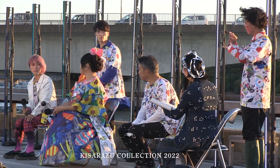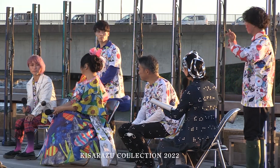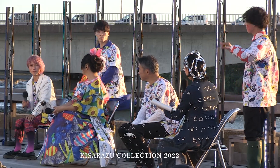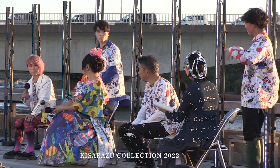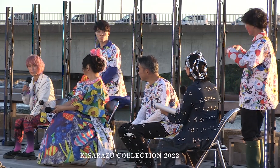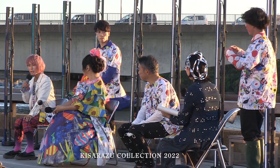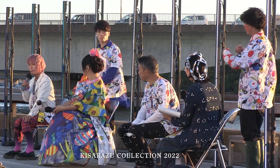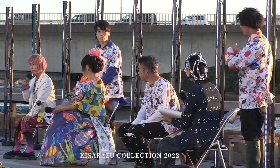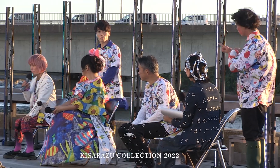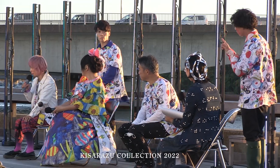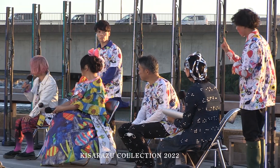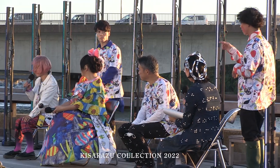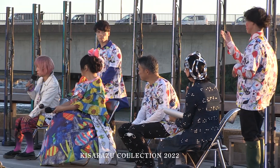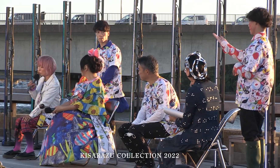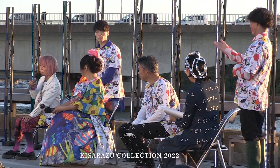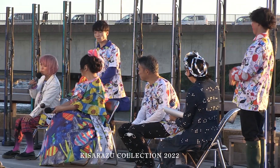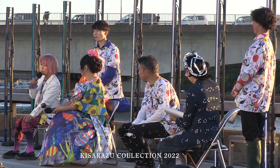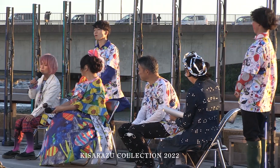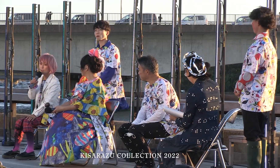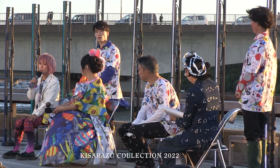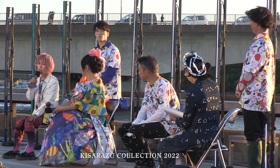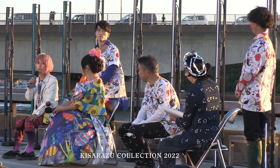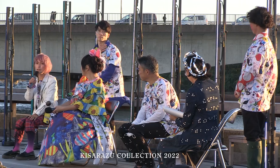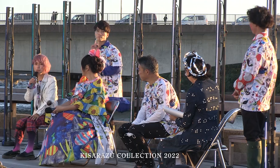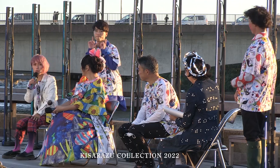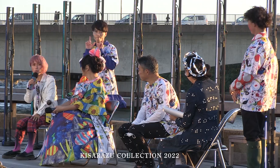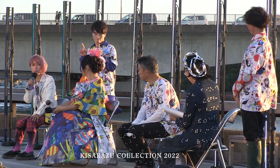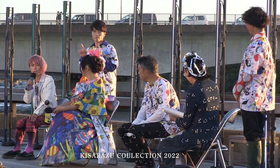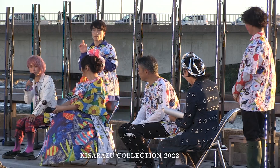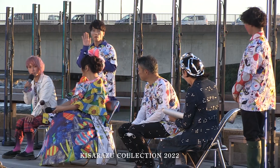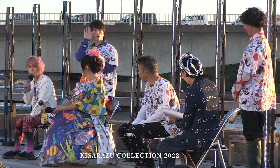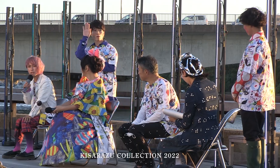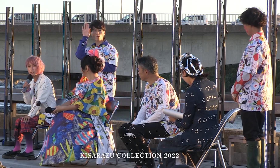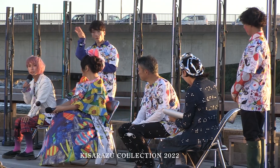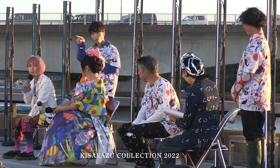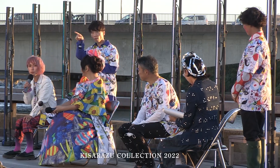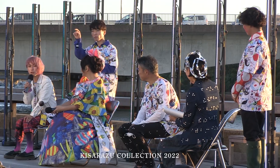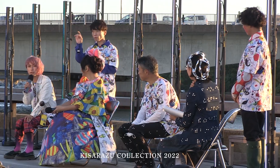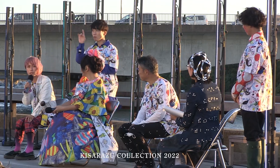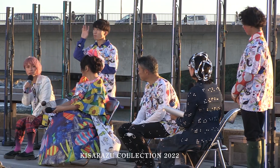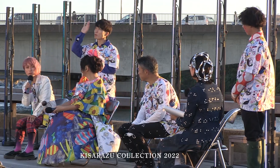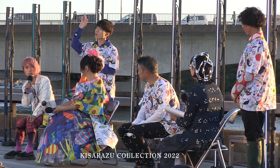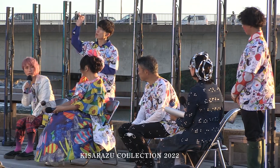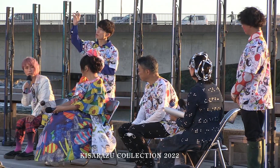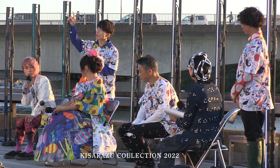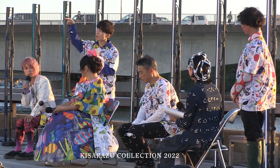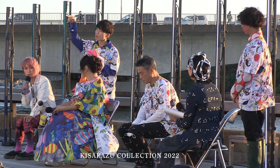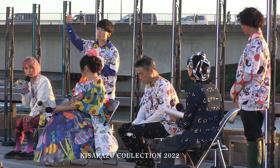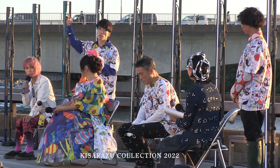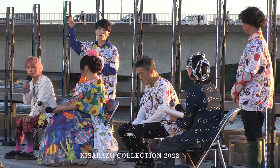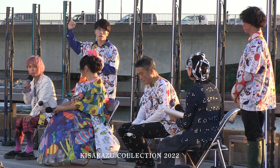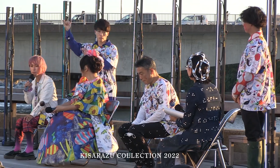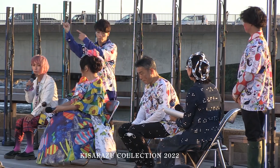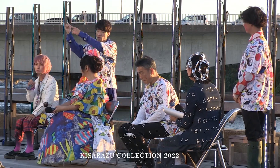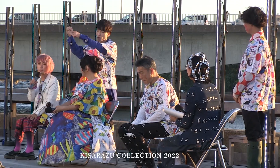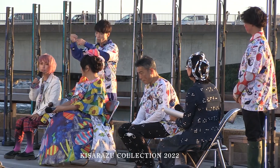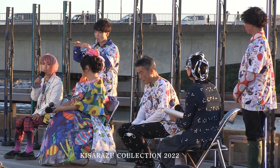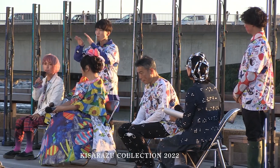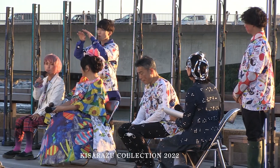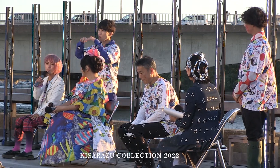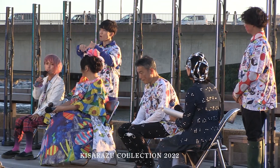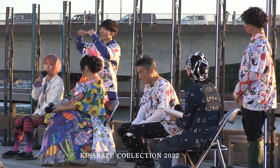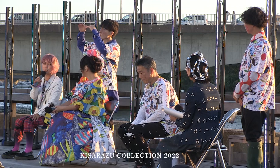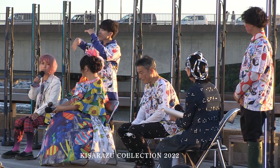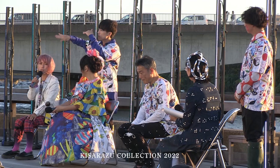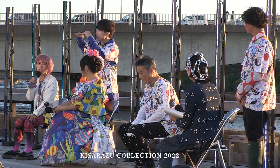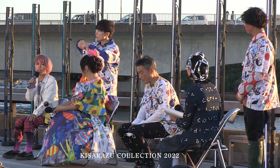ですか？ はい、これからの先、未来っていうのはやはり大人たちが作り上げていくものではな